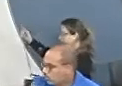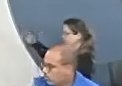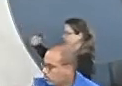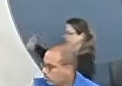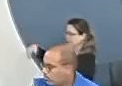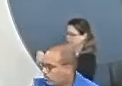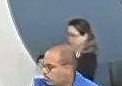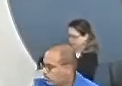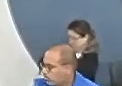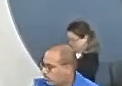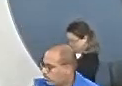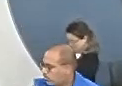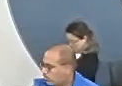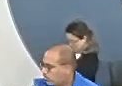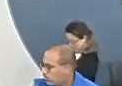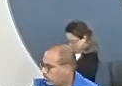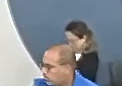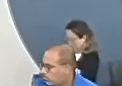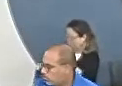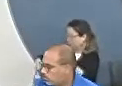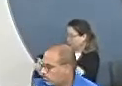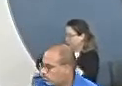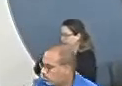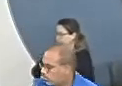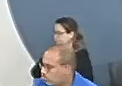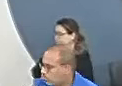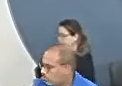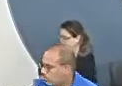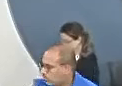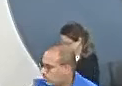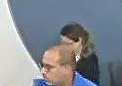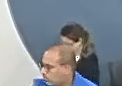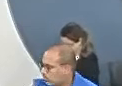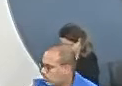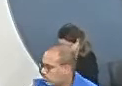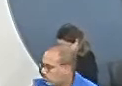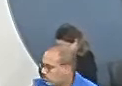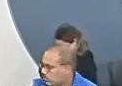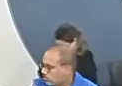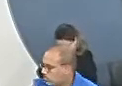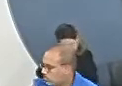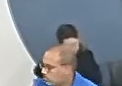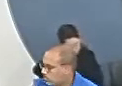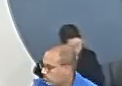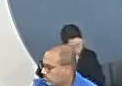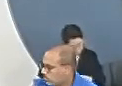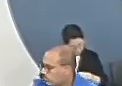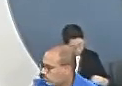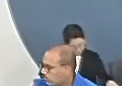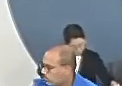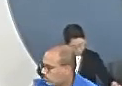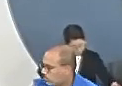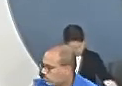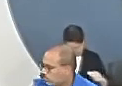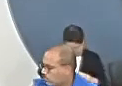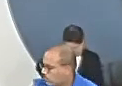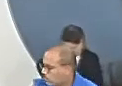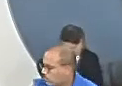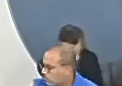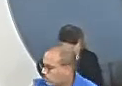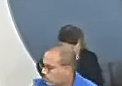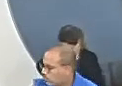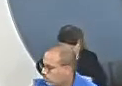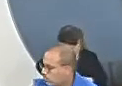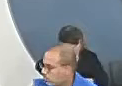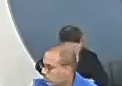política o dia que eu marcelo deixarmos e políticas nós continuaremos lutando para as pessoas com deficiência podem ter certeza